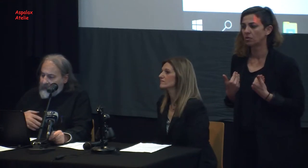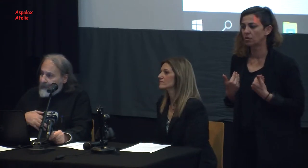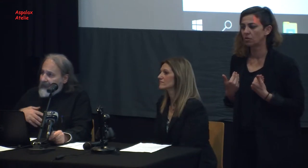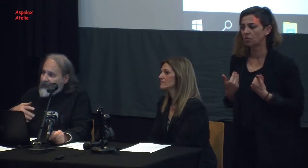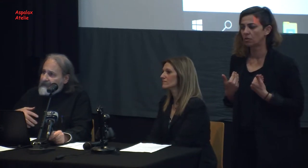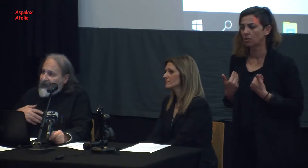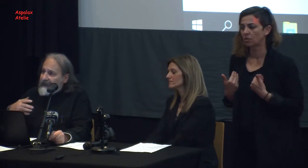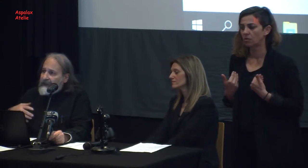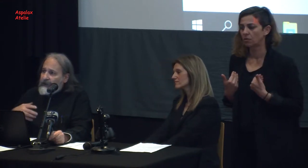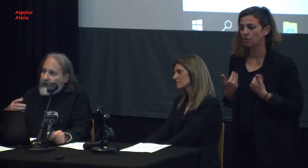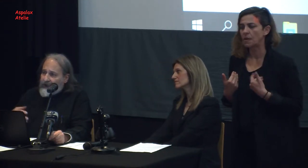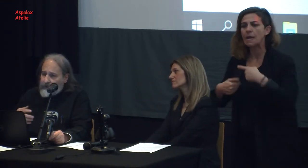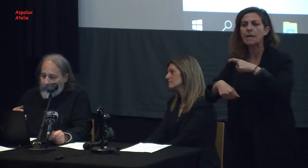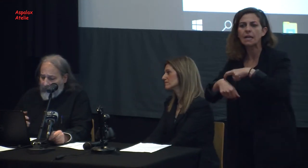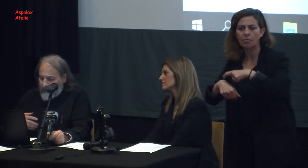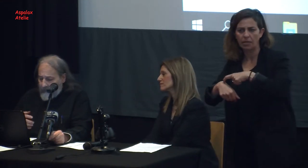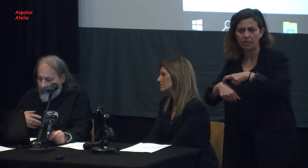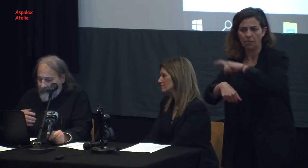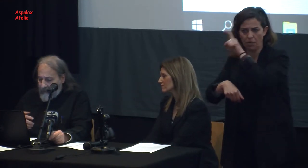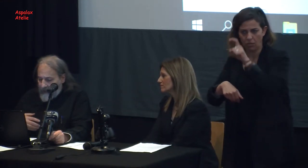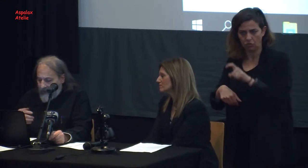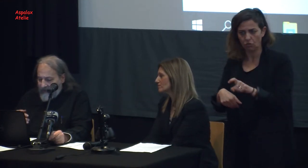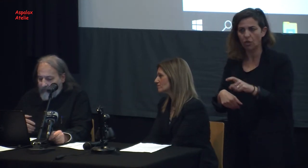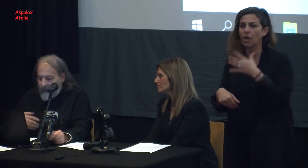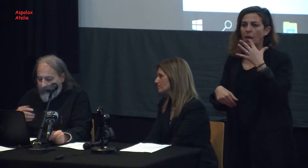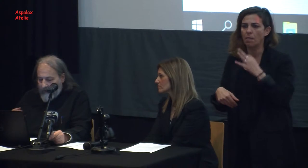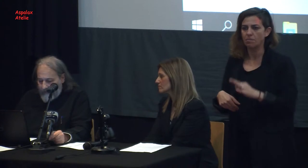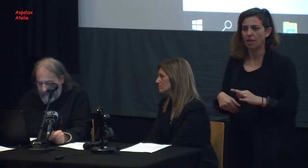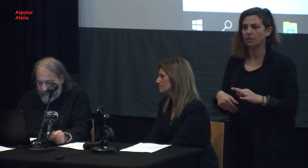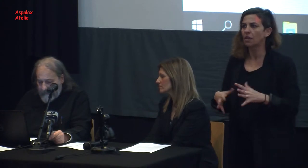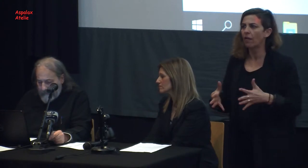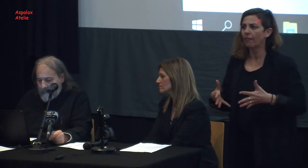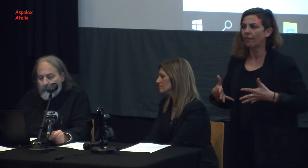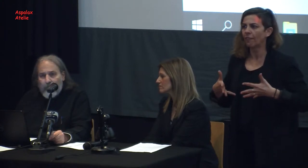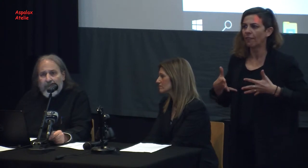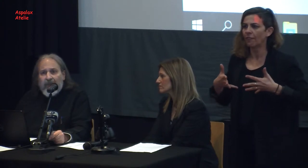έχει σε μερικές φάσεις της ζωής του, έχει μία δημιουργική εφορία